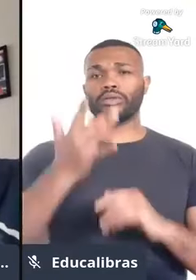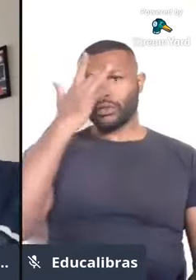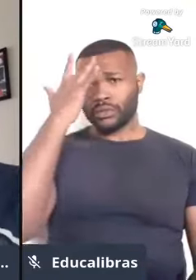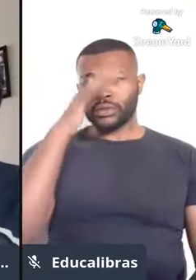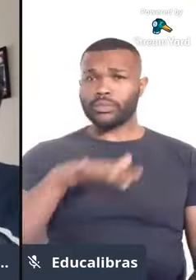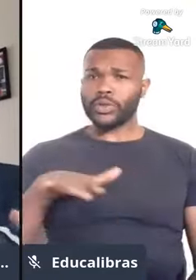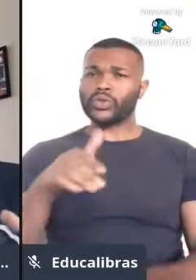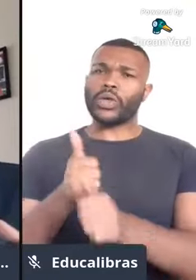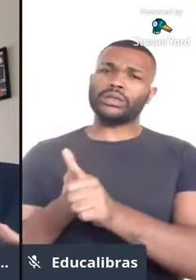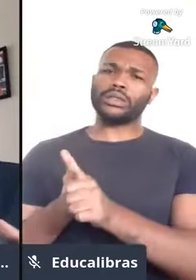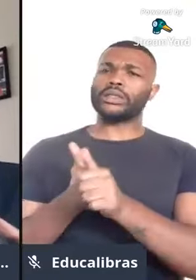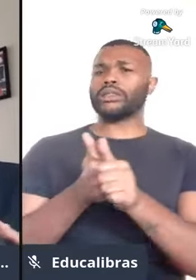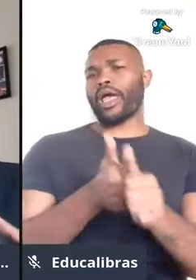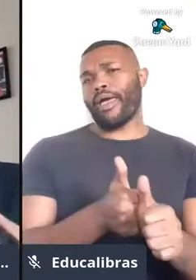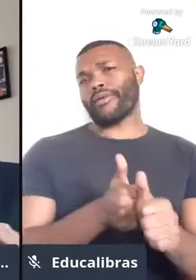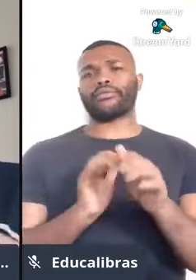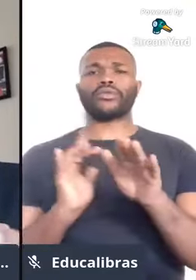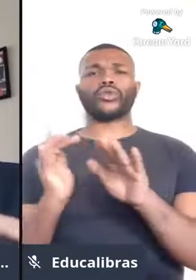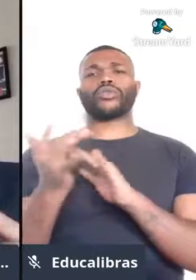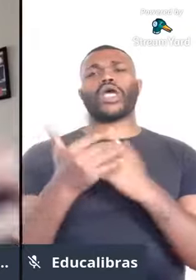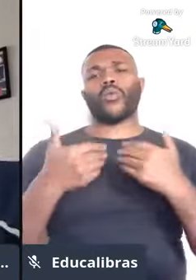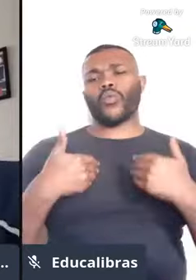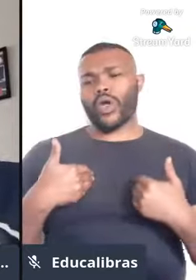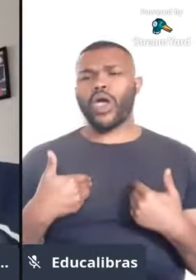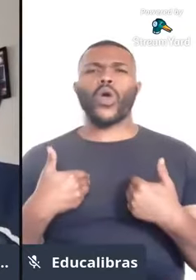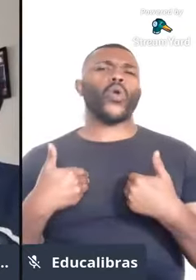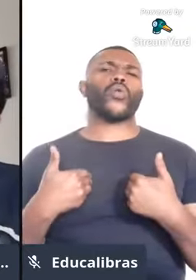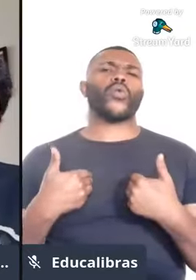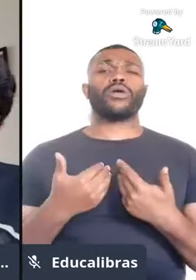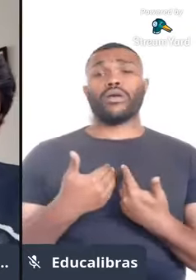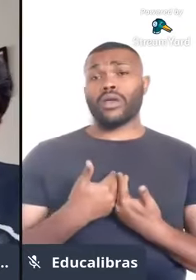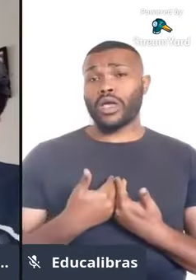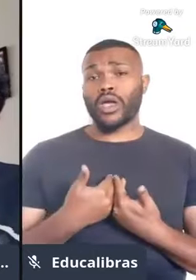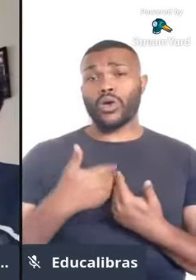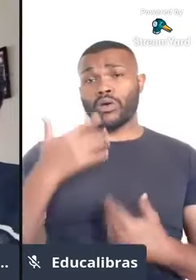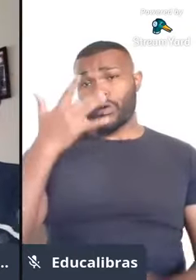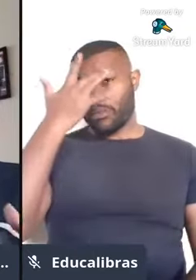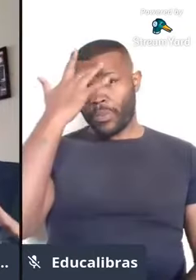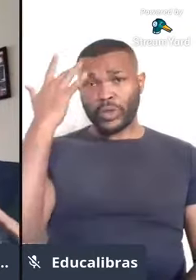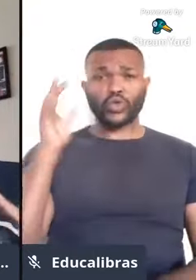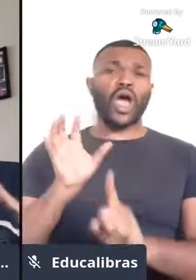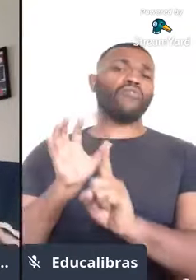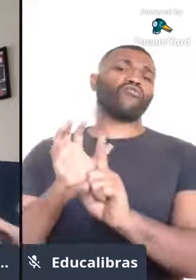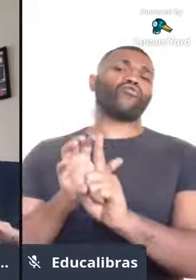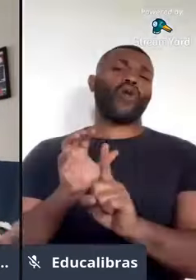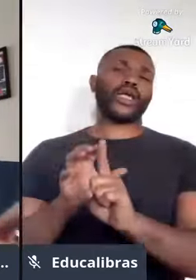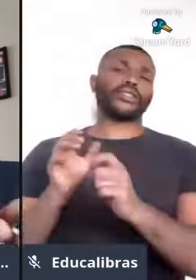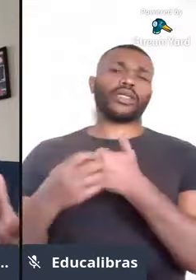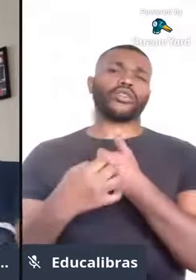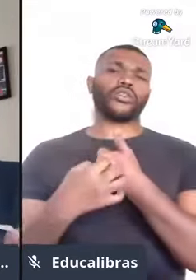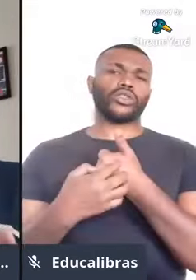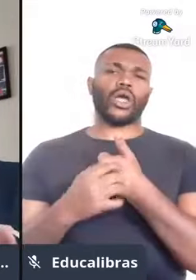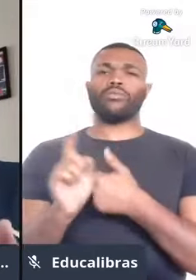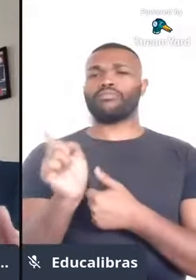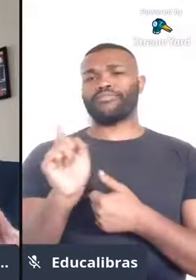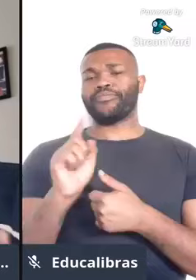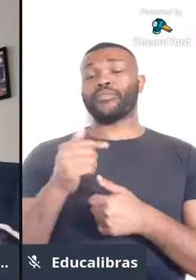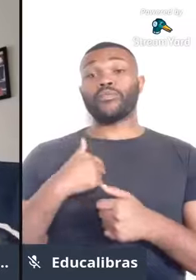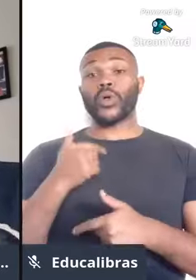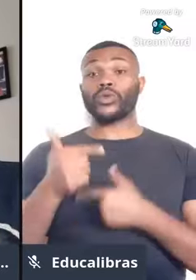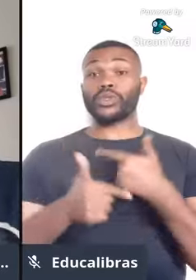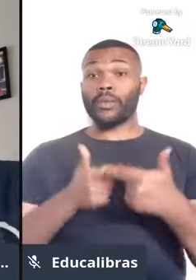redes sociais, para que eu me torne um influenciador digital. A meta do meu trabalho é o blog.